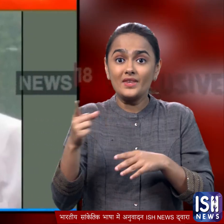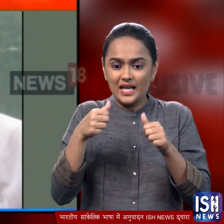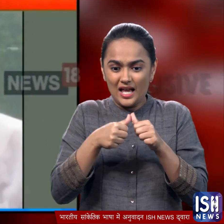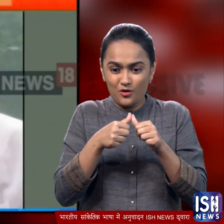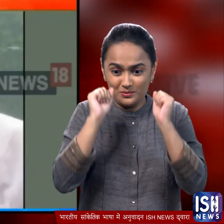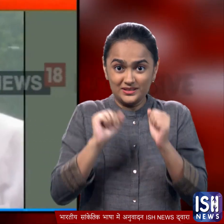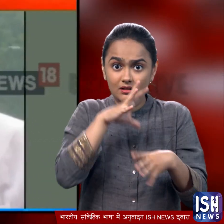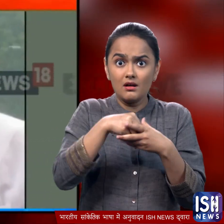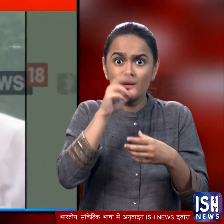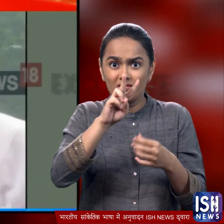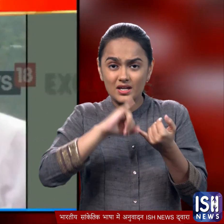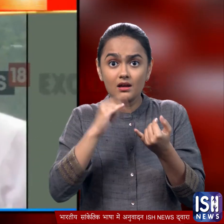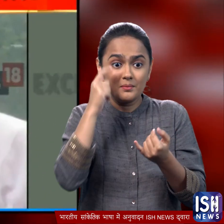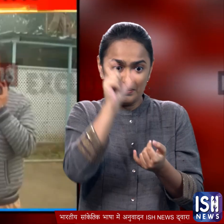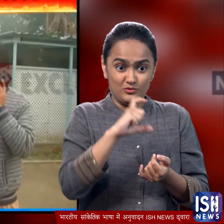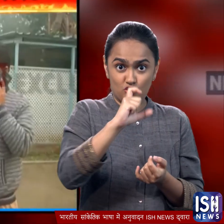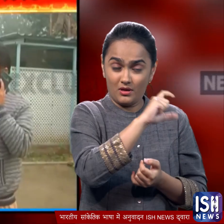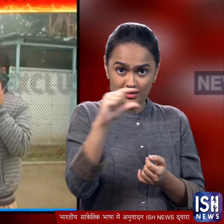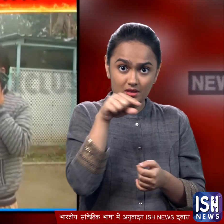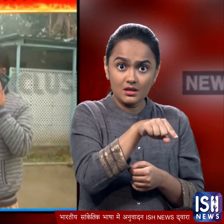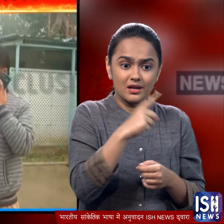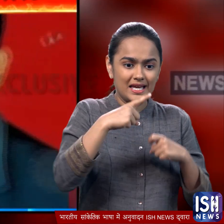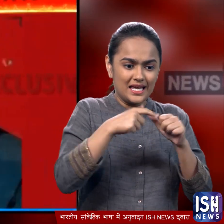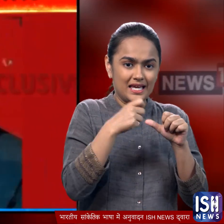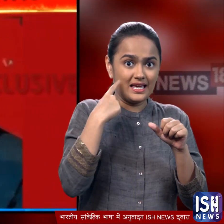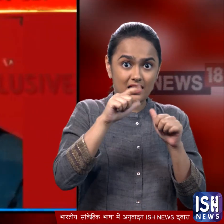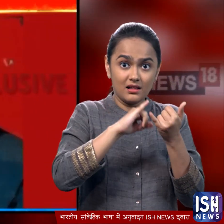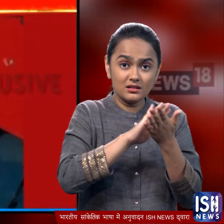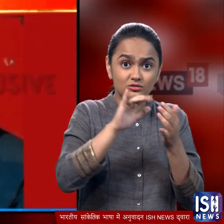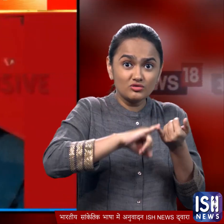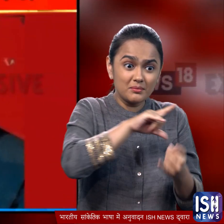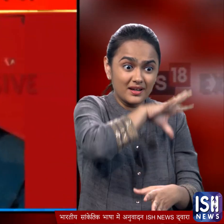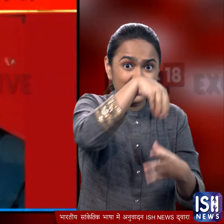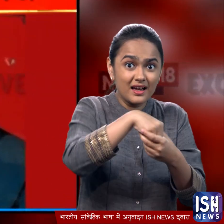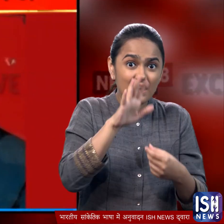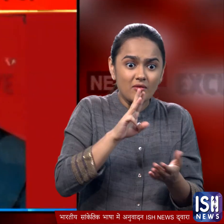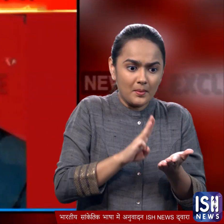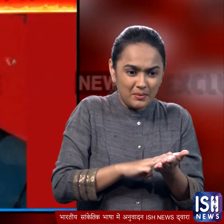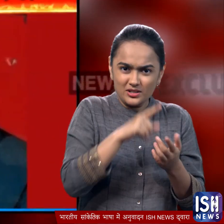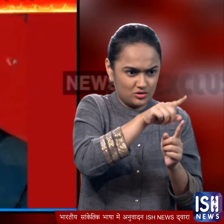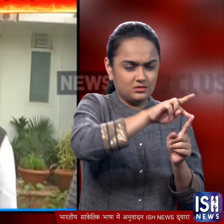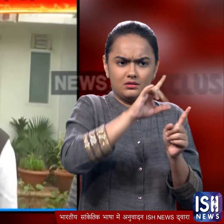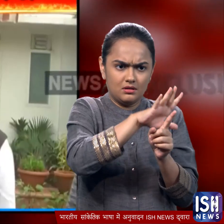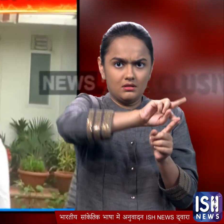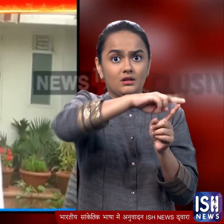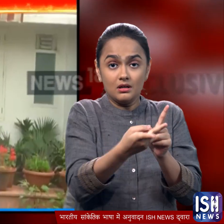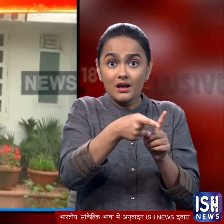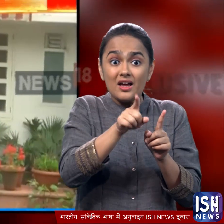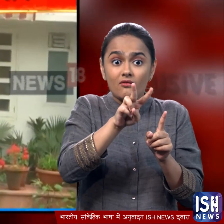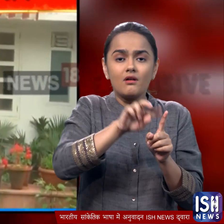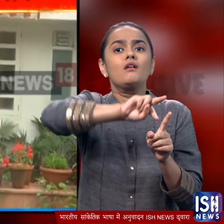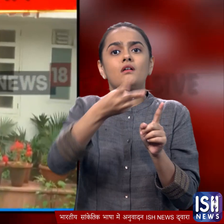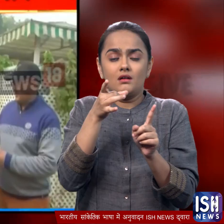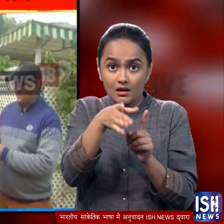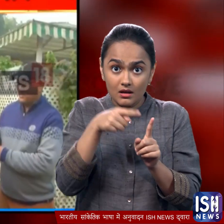और अल्मोड़ा सीट से मौजूदा विधायक रघुनाथ सिंह चौहान की जगह कैलाश शर्मा, जबकि द्वाराहाट सीट से मौजूदा विधायक महेश नेगी की जगह अनिल शाही को उम्मीदवार